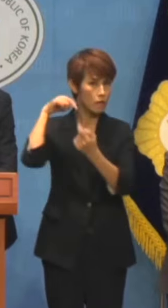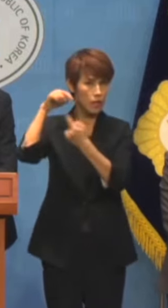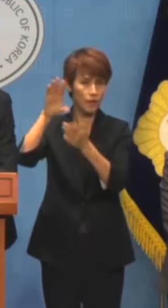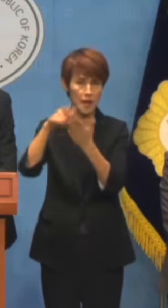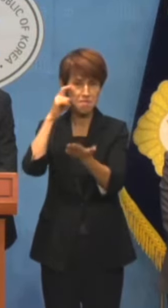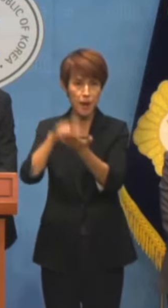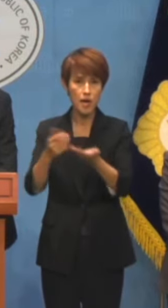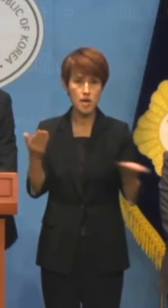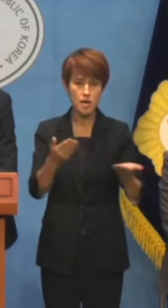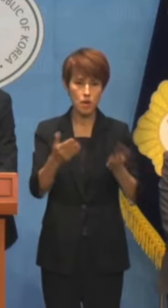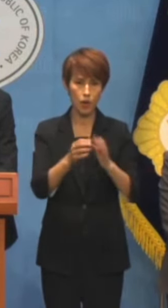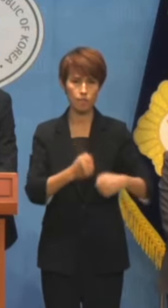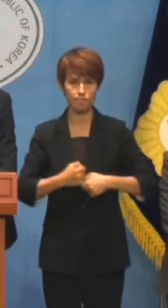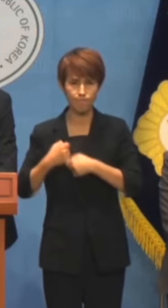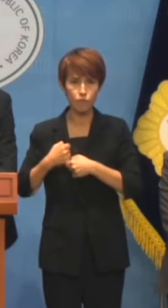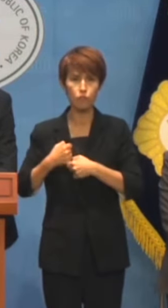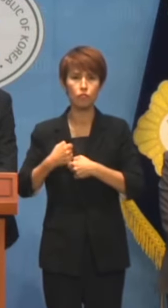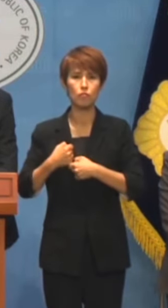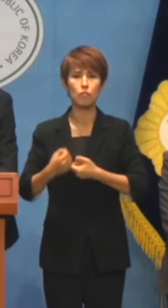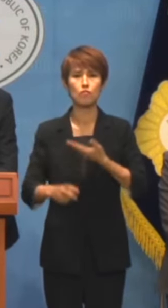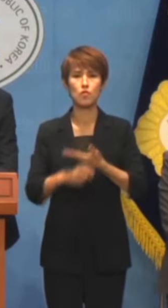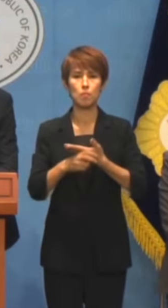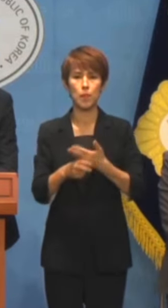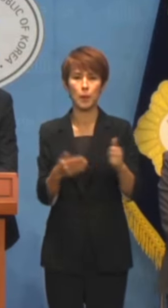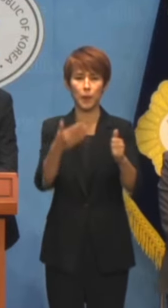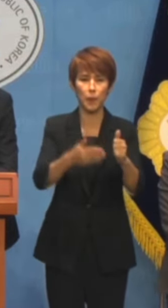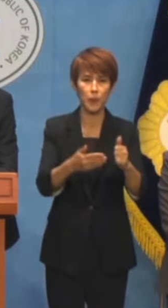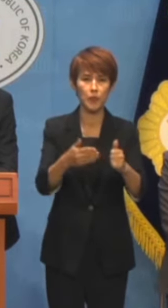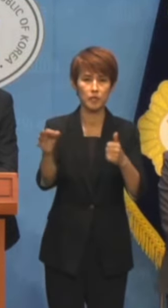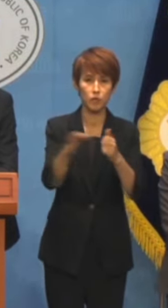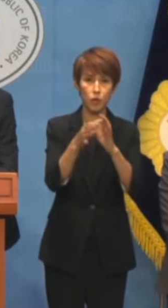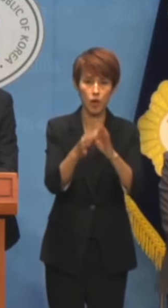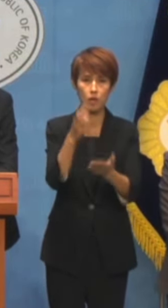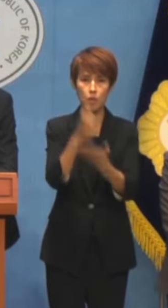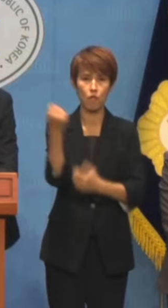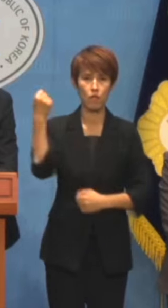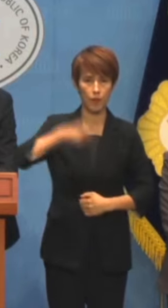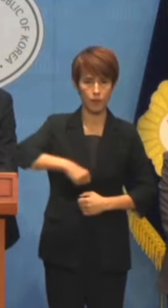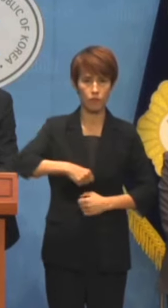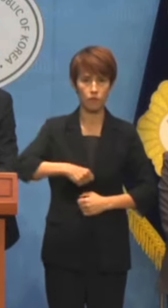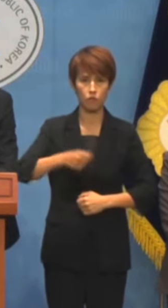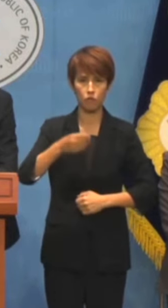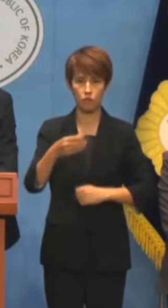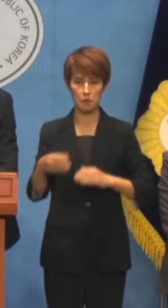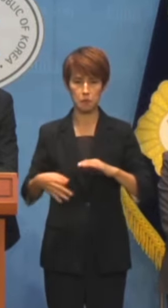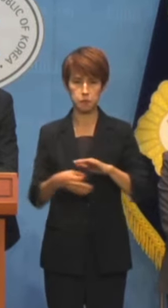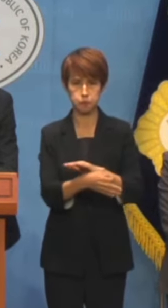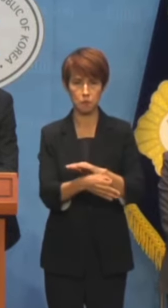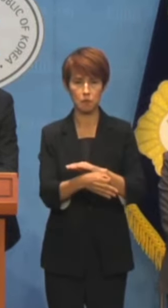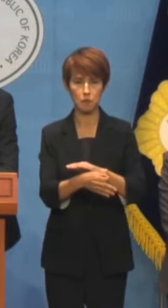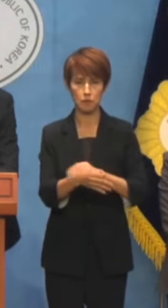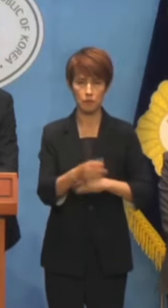밝혀진 업무상 배임, 부정청탁 및 금품 등 수수의 금지에 관한 법률 위반 및 뇌물 공여 의혹을 밝히기